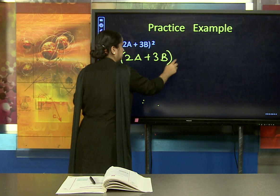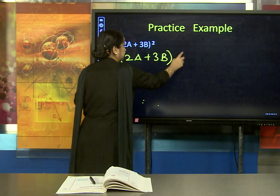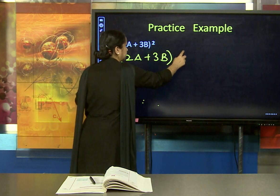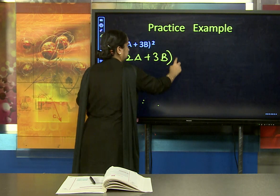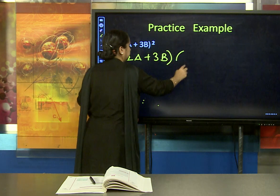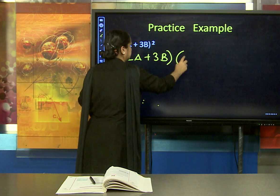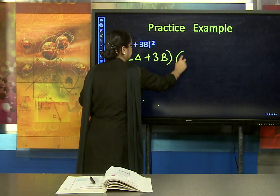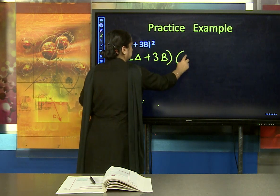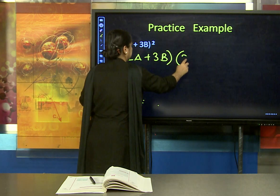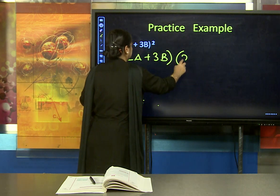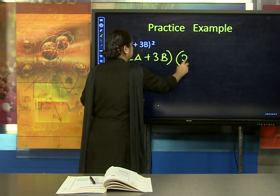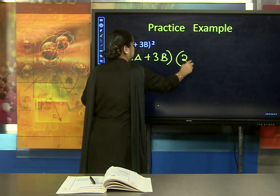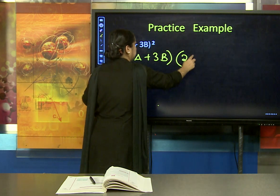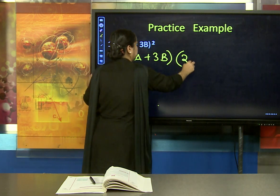और दूसरी बार।